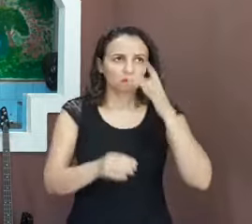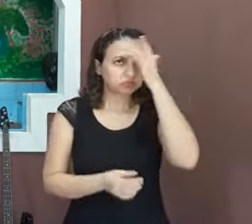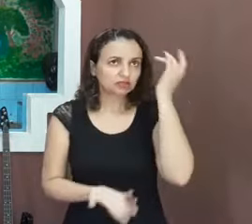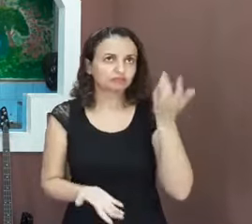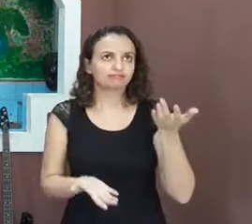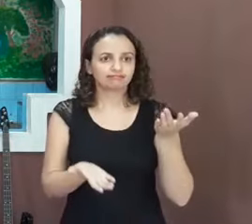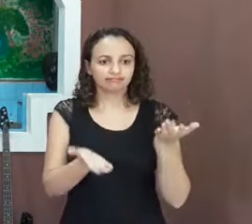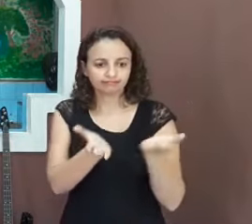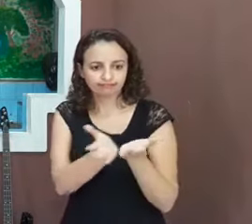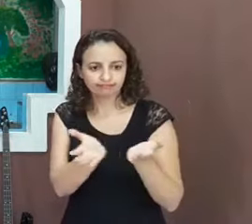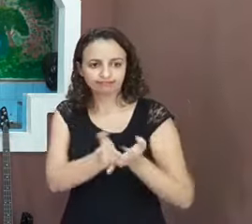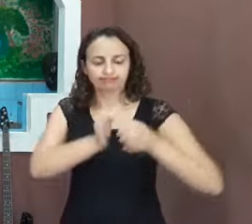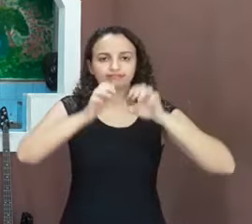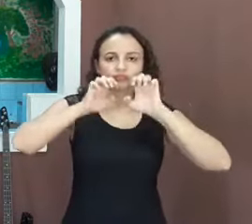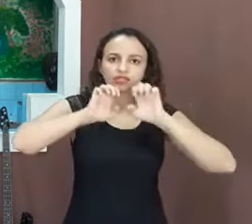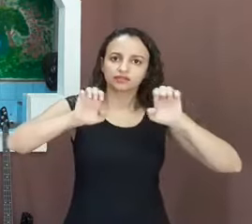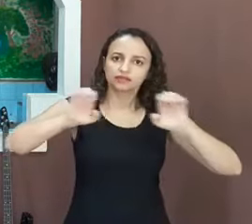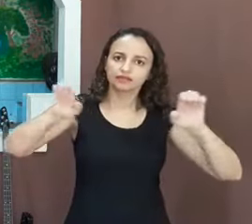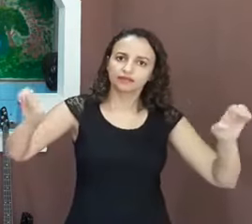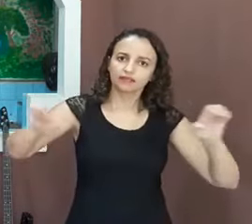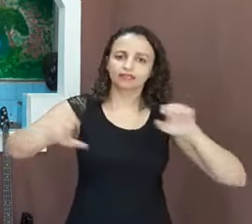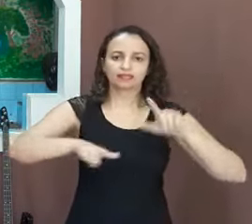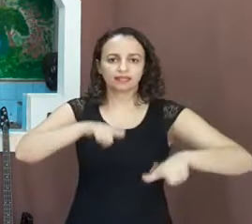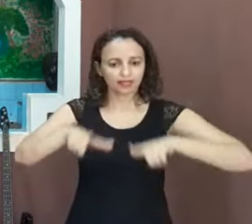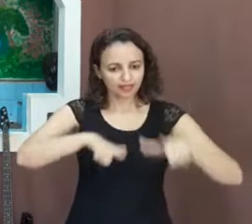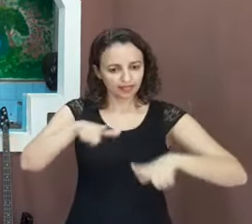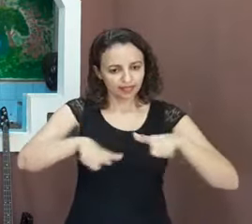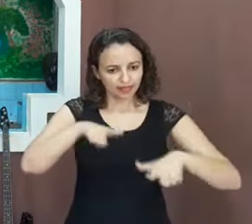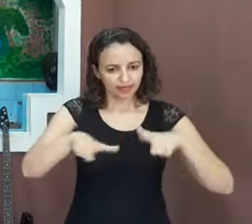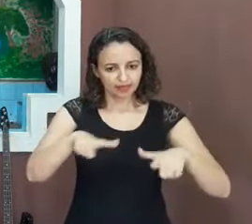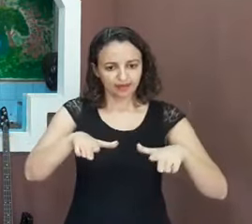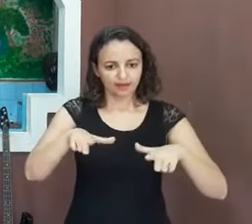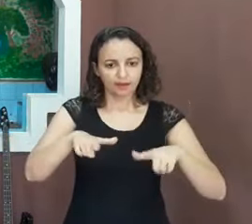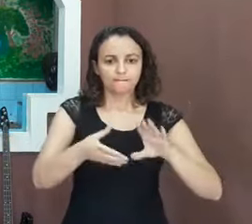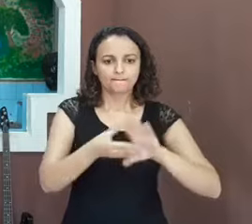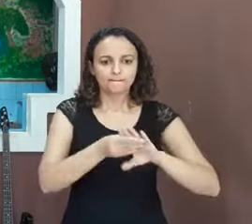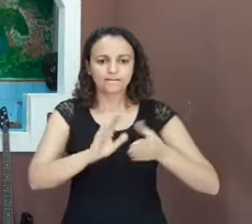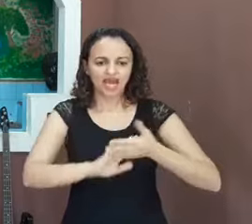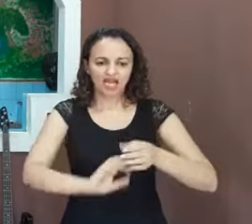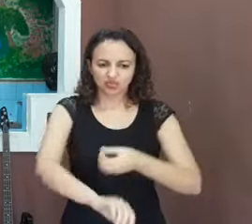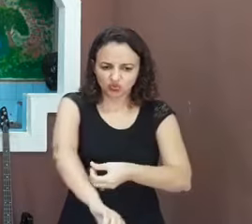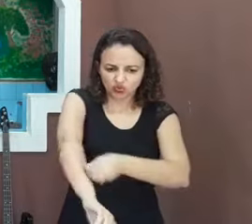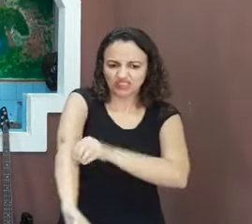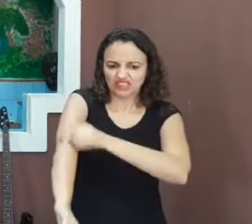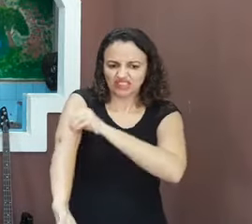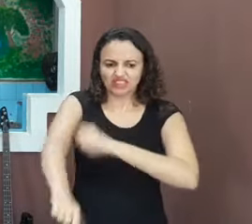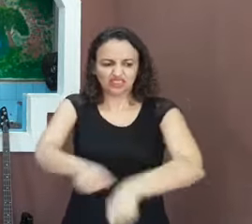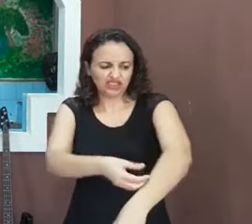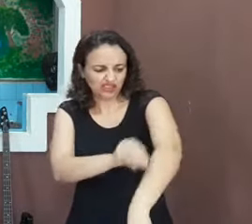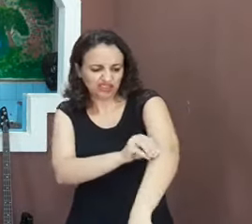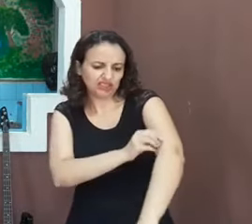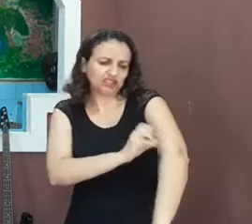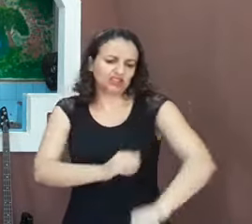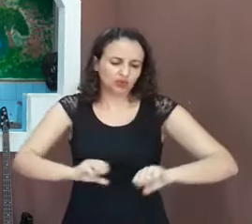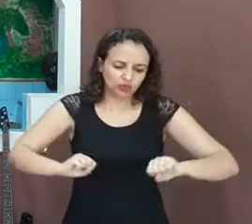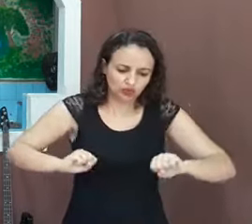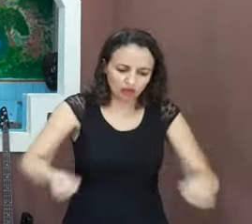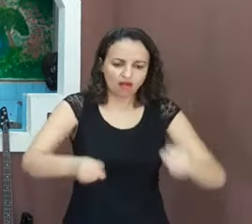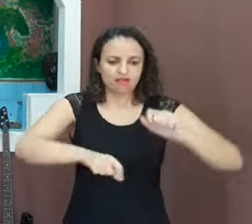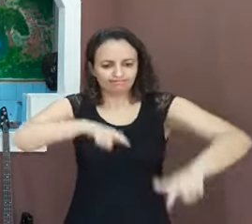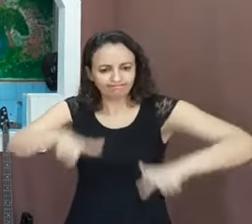em ação, com relação também ao trabalho, com braços estendidos e mangas arregaçadas para ajudar os